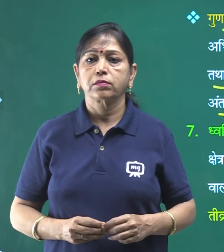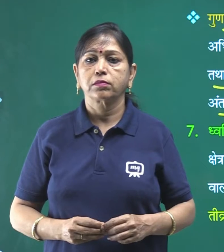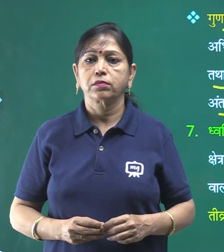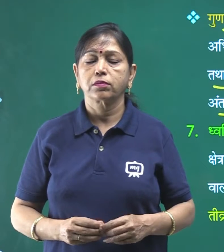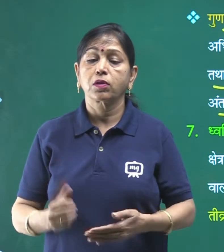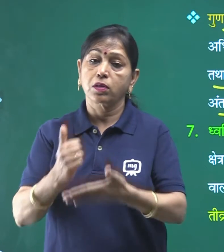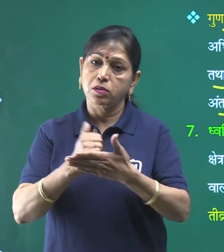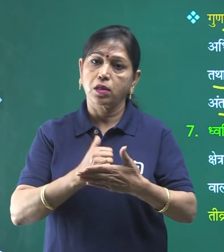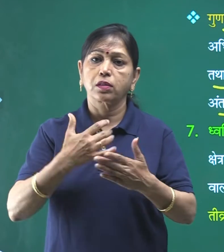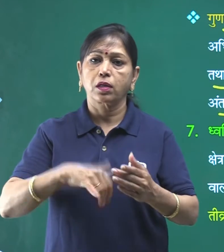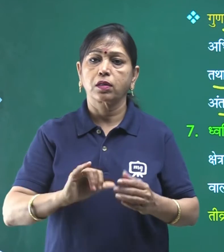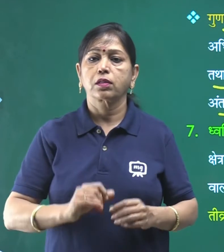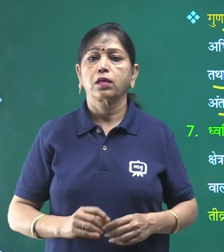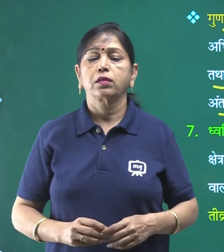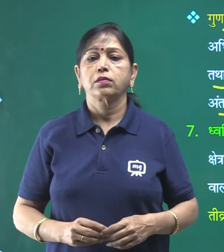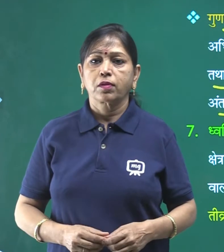सहायता करता है।